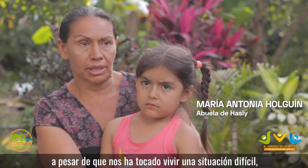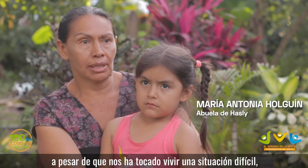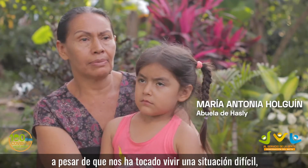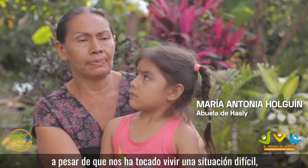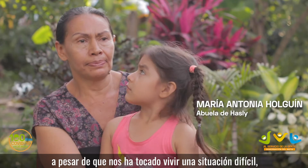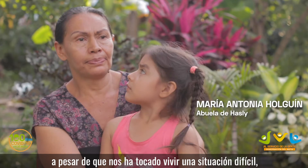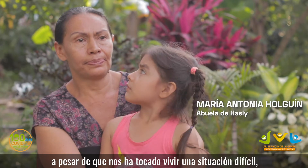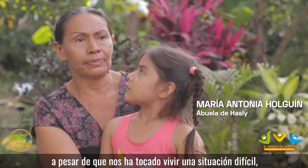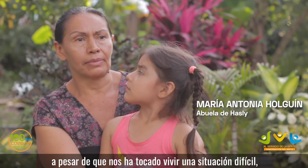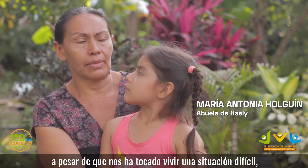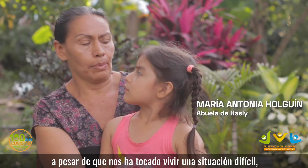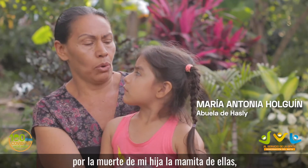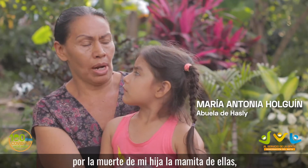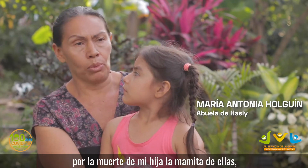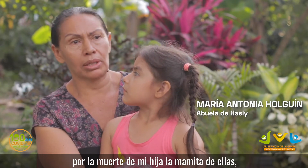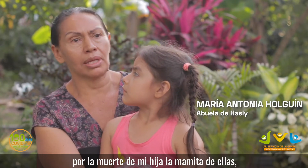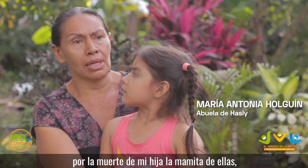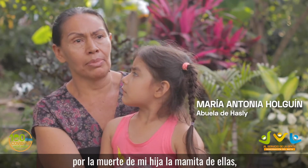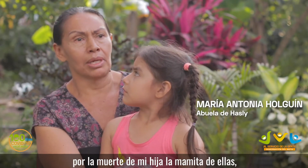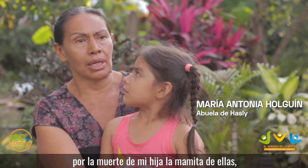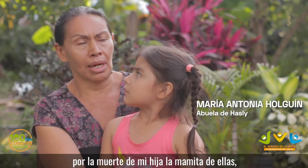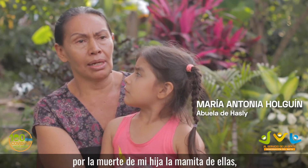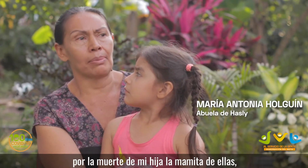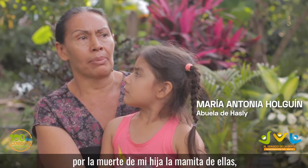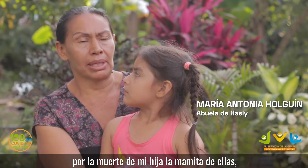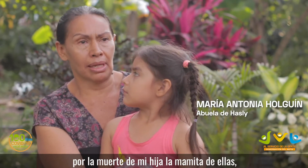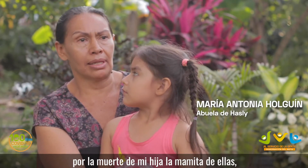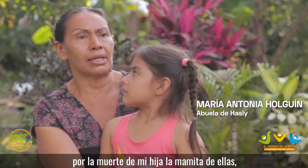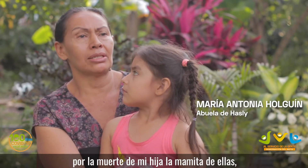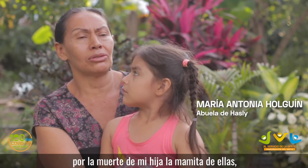difícil por la muerte de mi hija, la mamita de ellas.